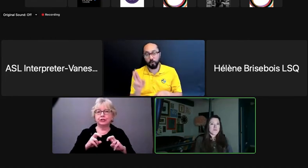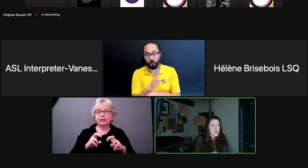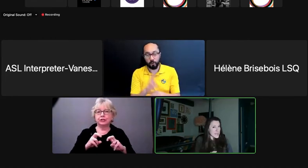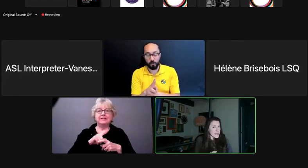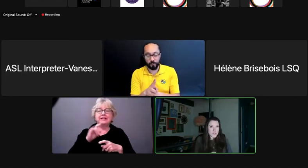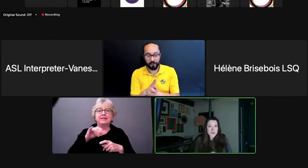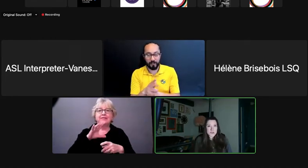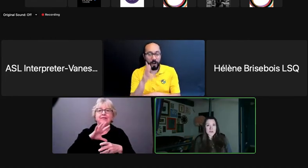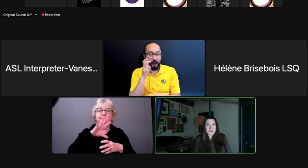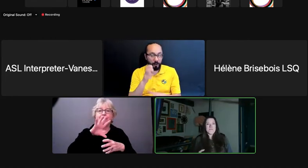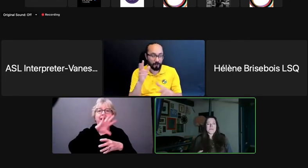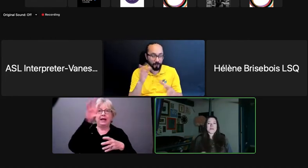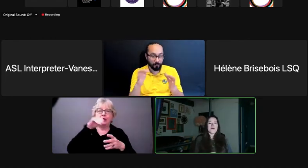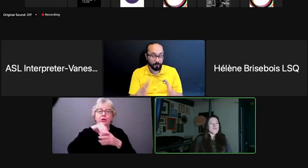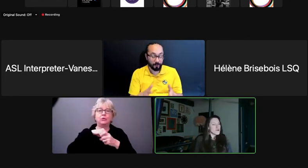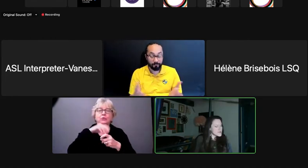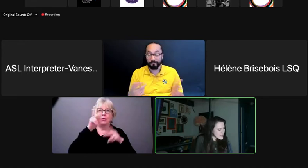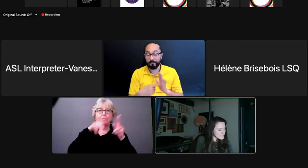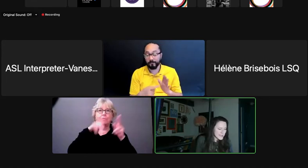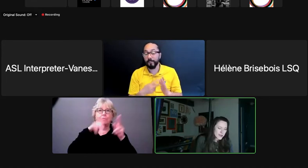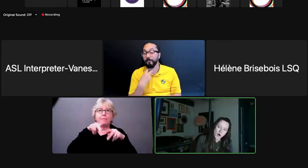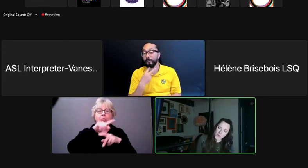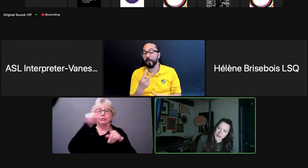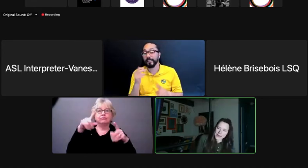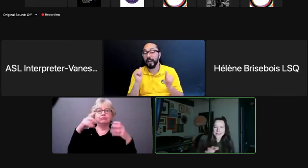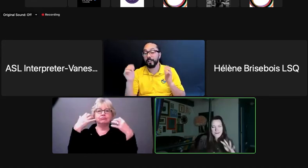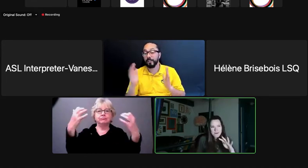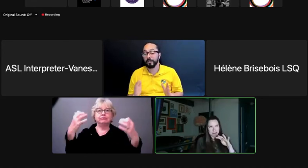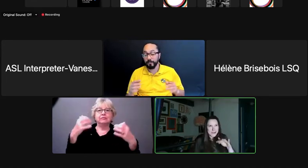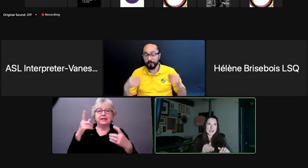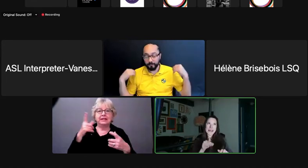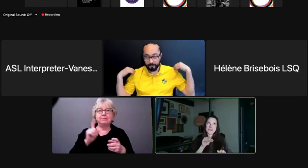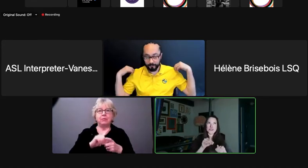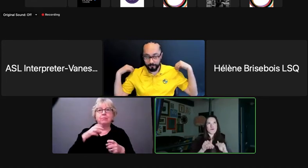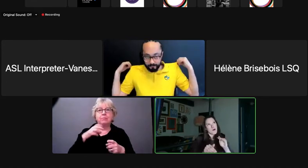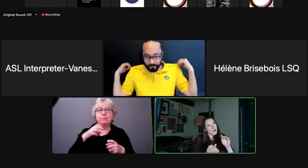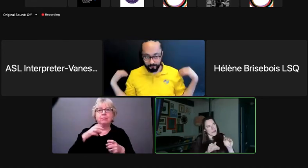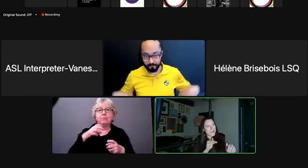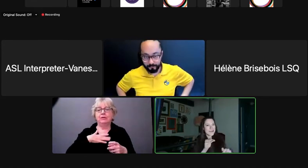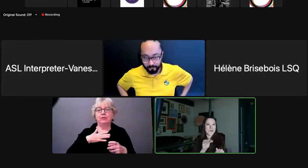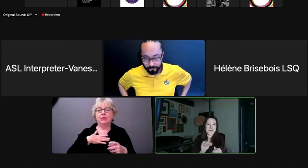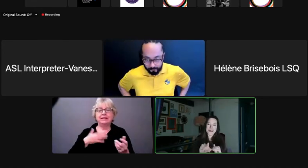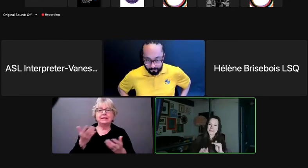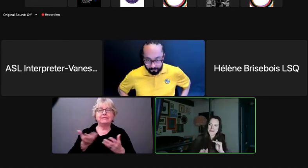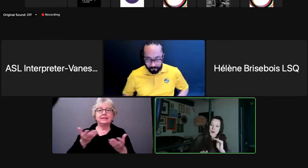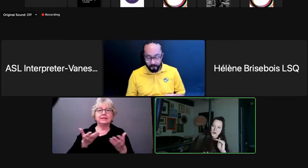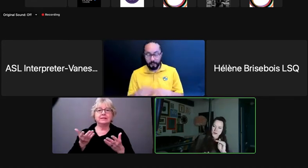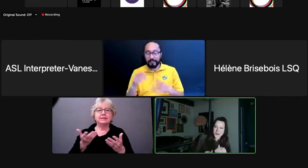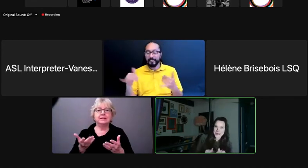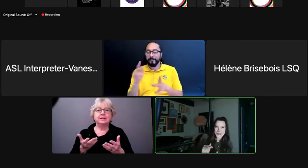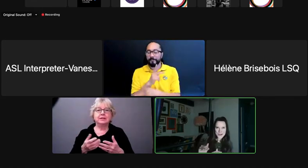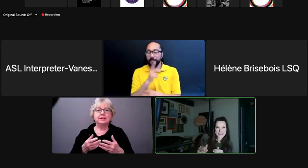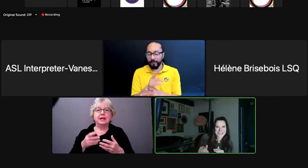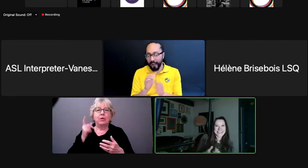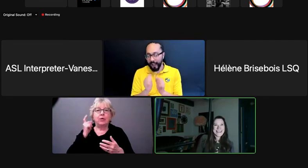membres de l'auditoire qui bénéficient de la description auto parfois